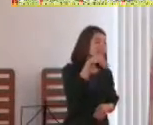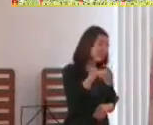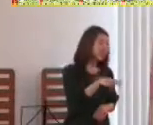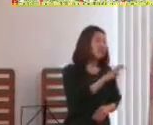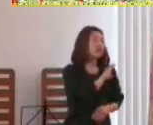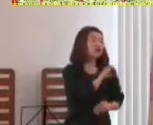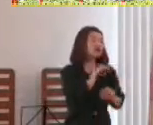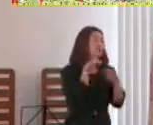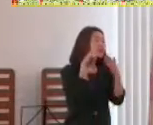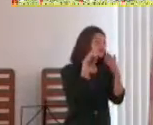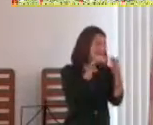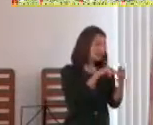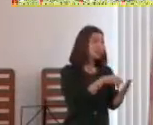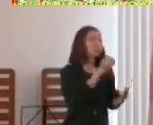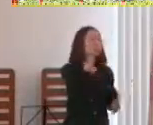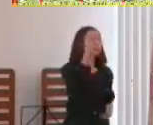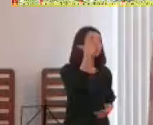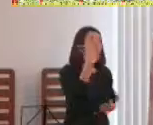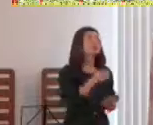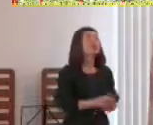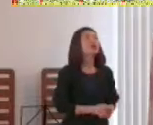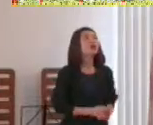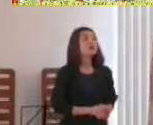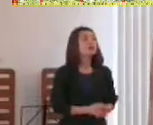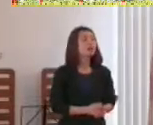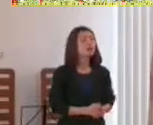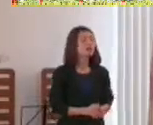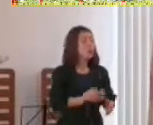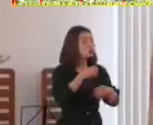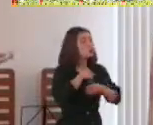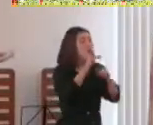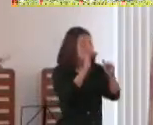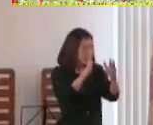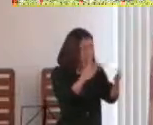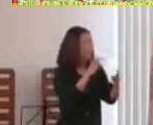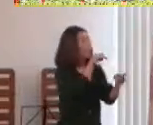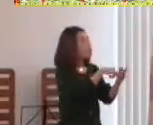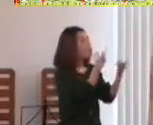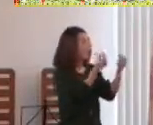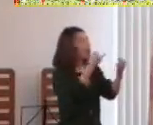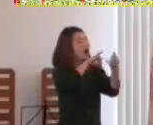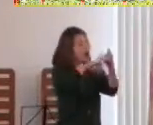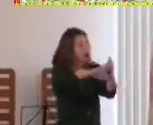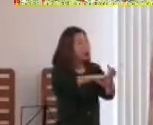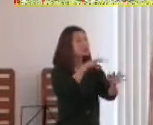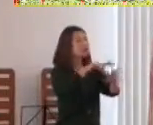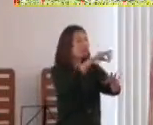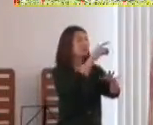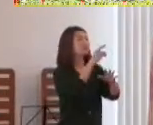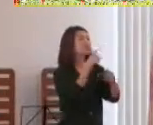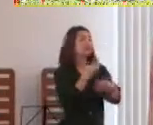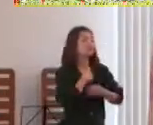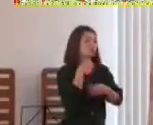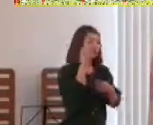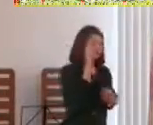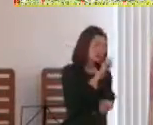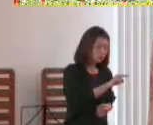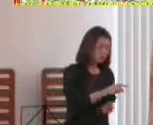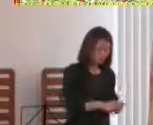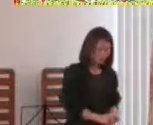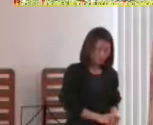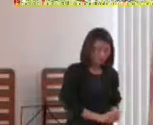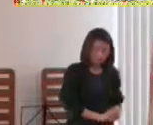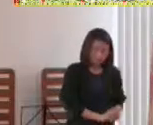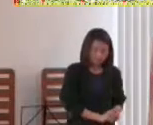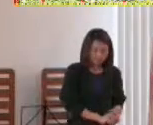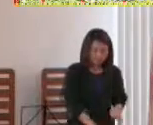天使が現れて、恐れることはないとザカリアに言ってるんですね。そしてその次がエルカの1章の30節です